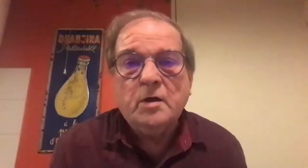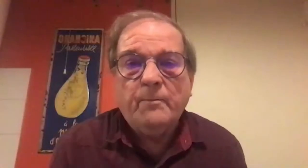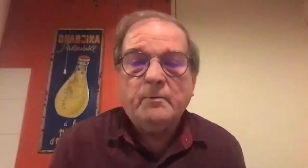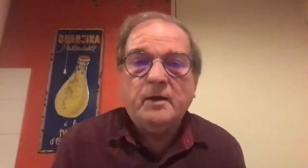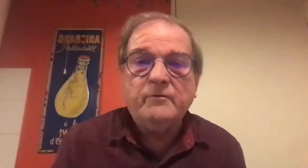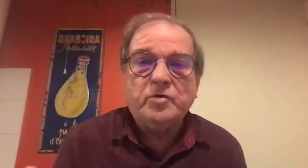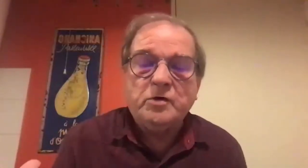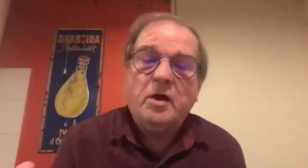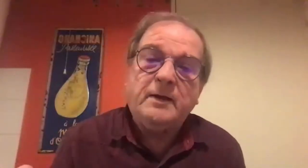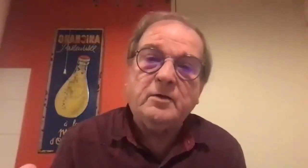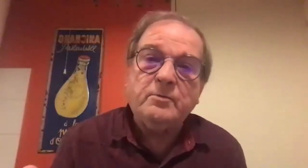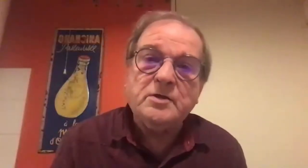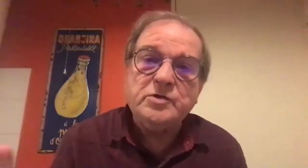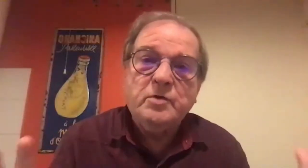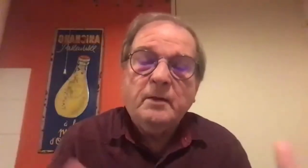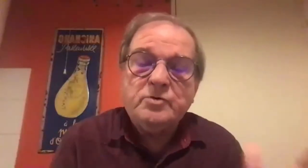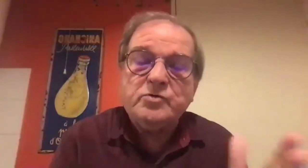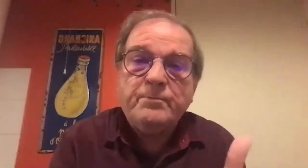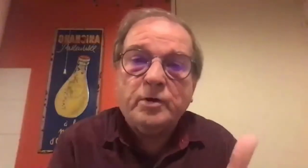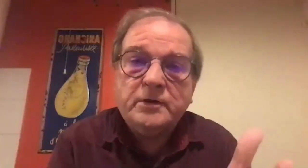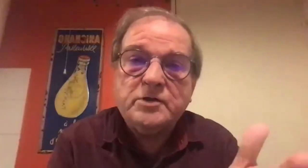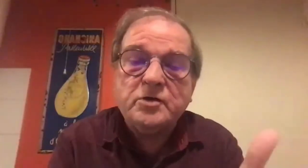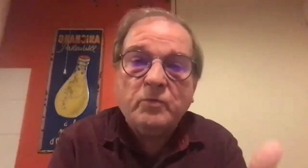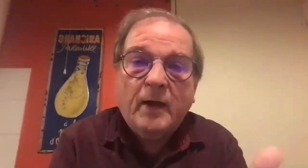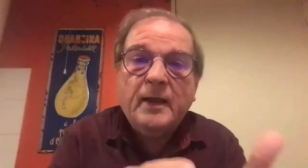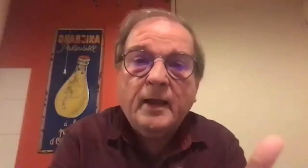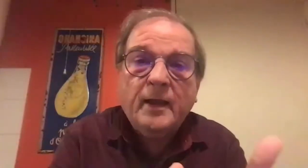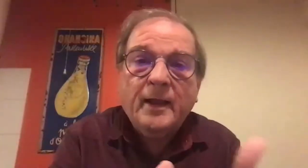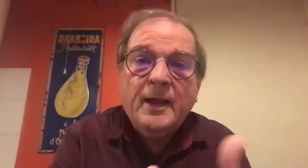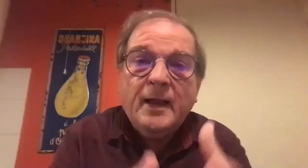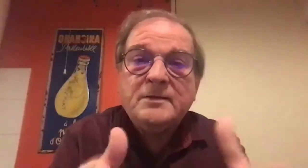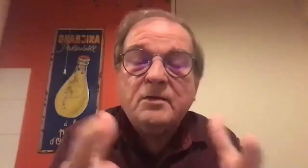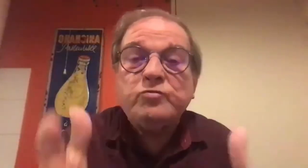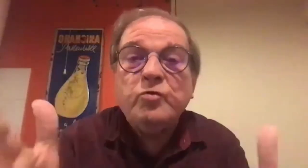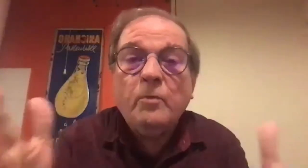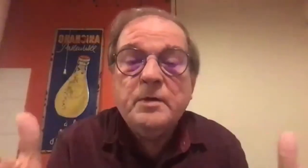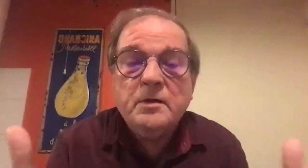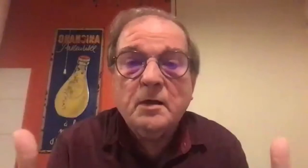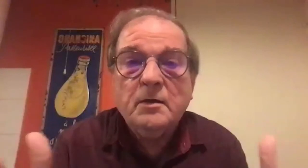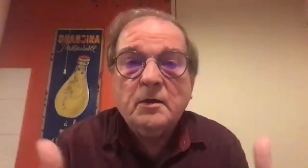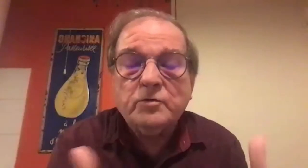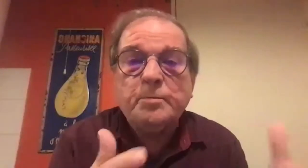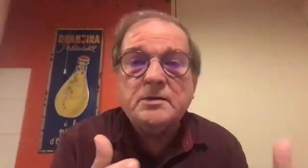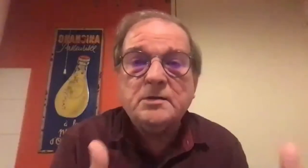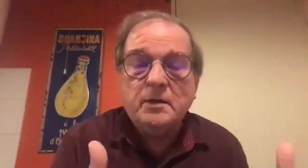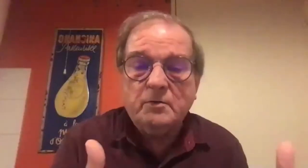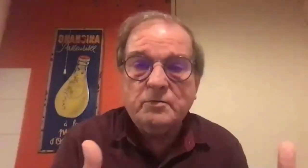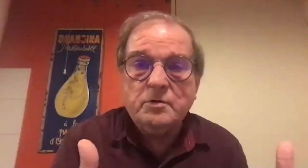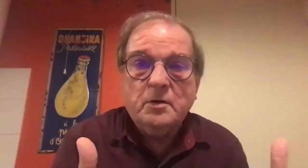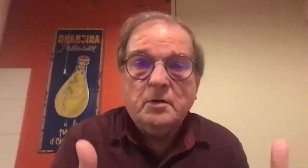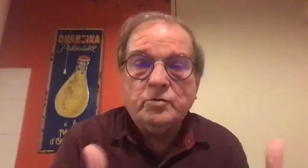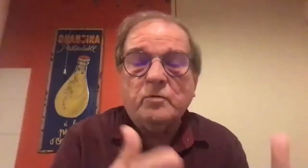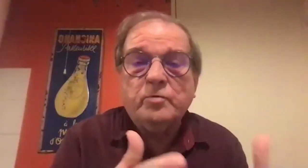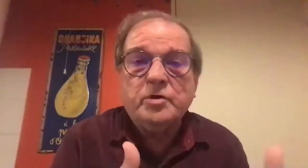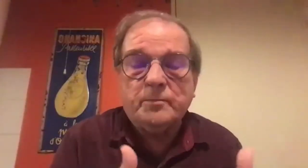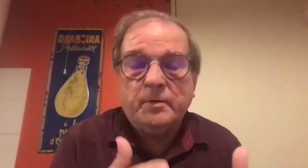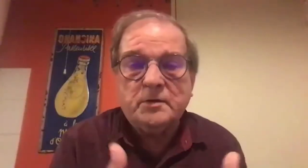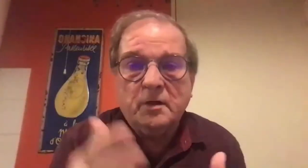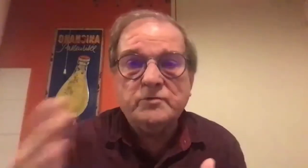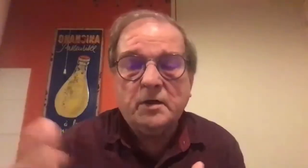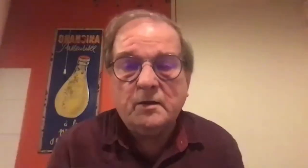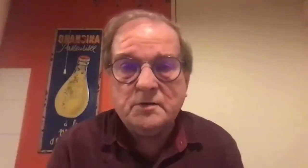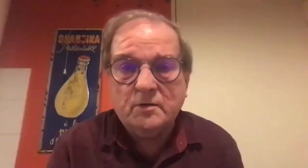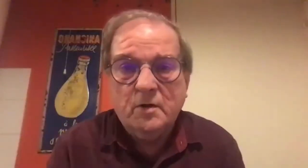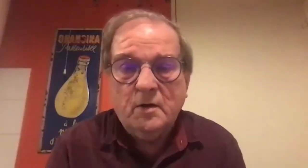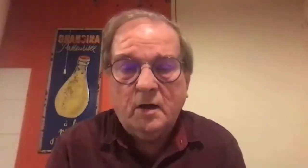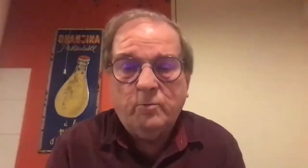condições para uma revolução armada no Brasil, mas o que é importante situar é essa autonomia dos brasileiros, dos comunistas